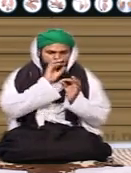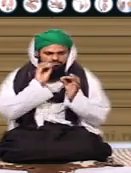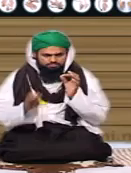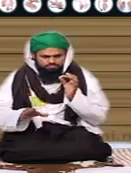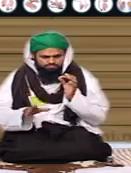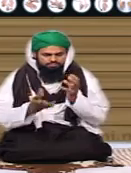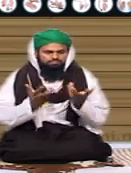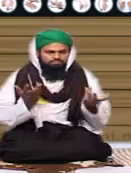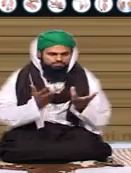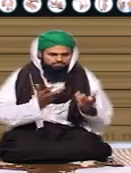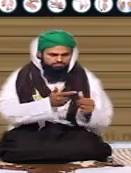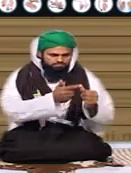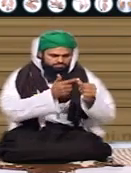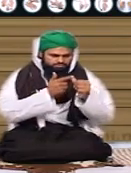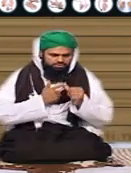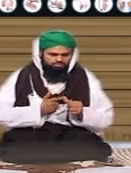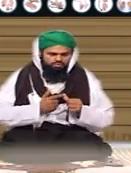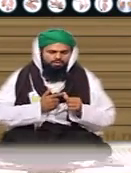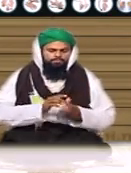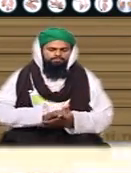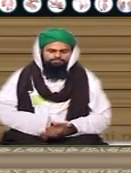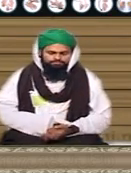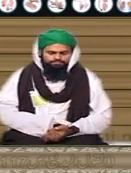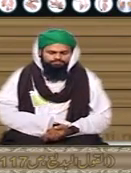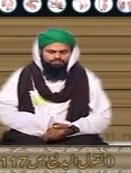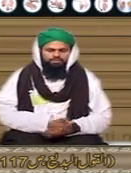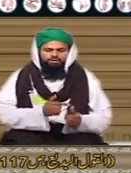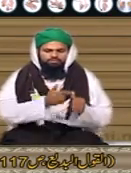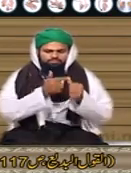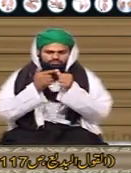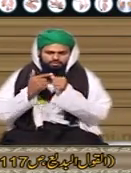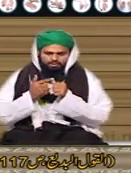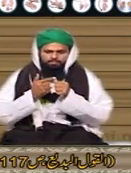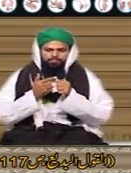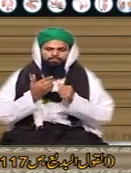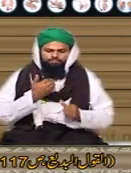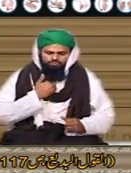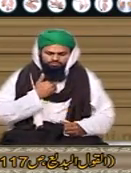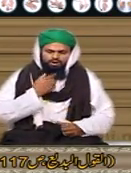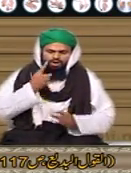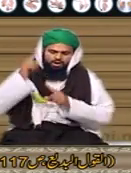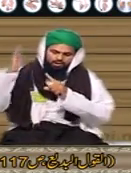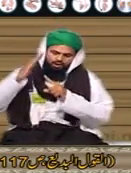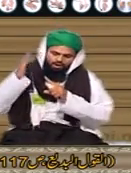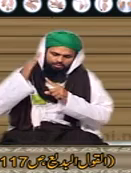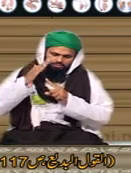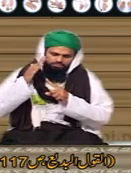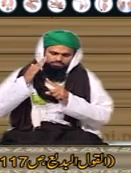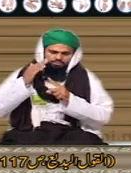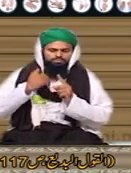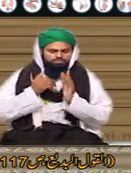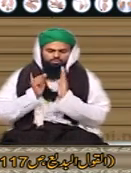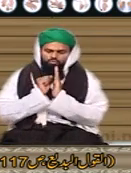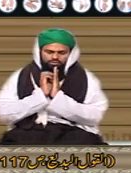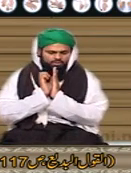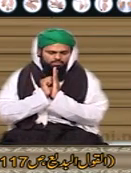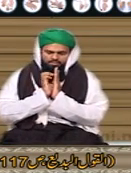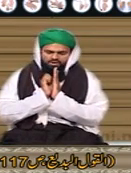آپ کے ساتھ کیا سلوک کیا؟ تو انہوں نے بتایا کہ اللہ تعالیٰ نے مجھ پر رحم کیا اور میری مغفرت فرما دی۔ عرض